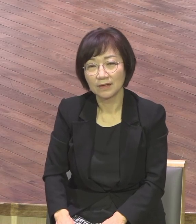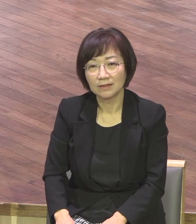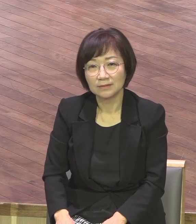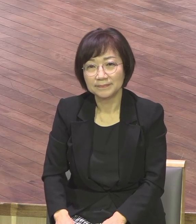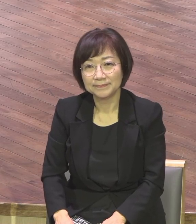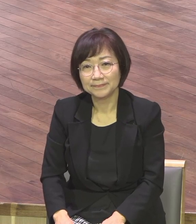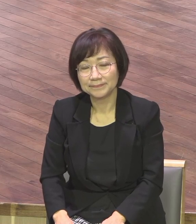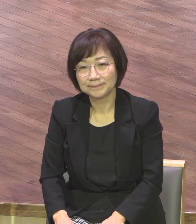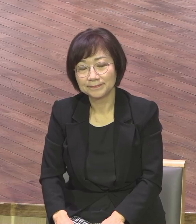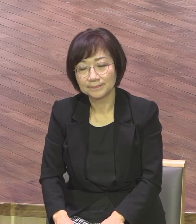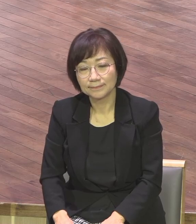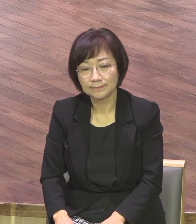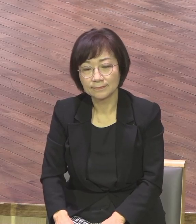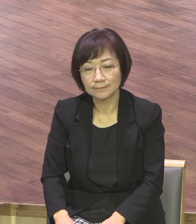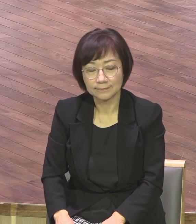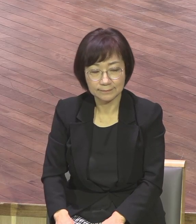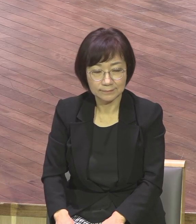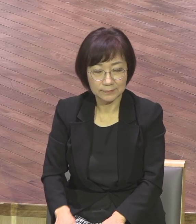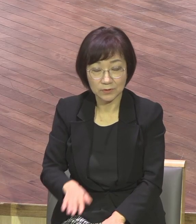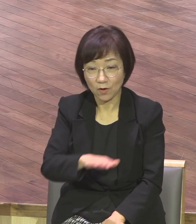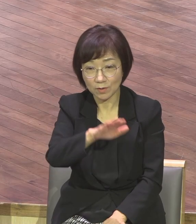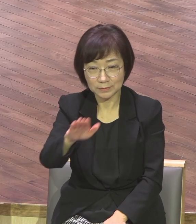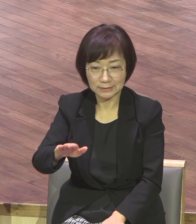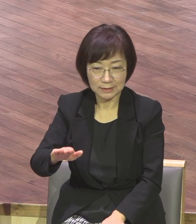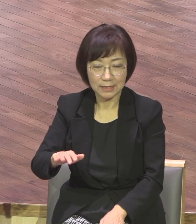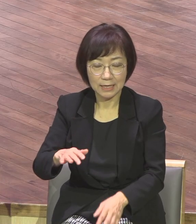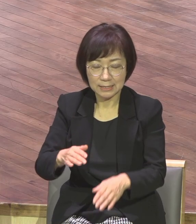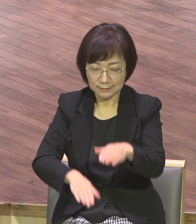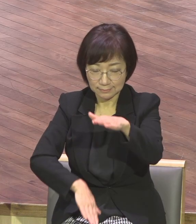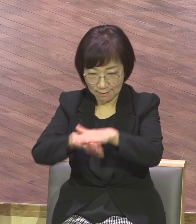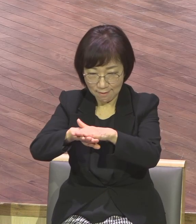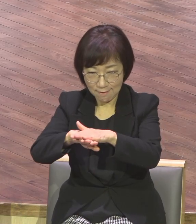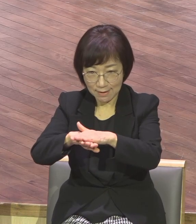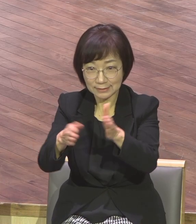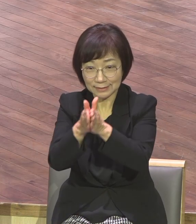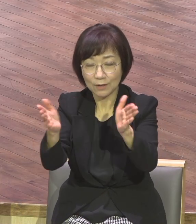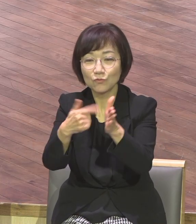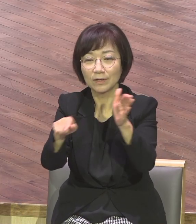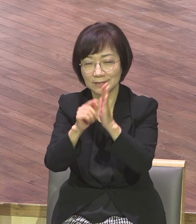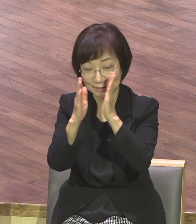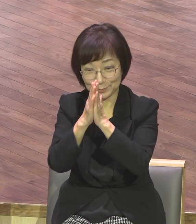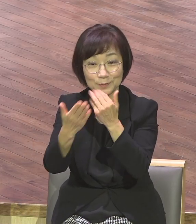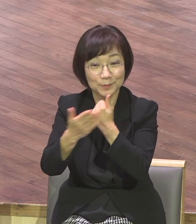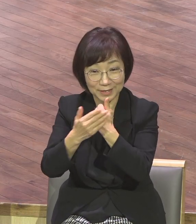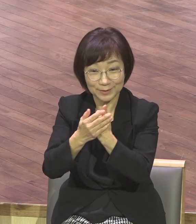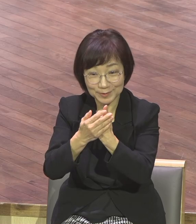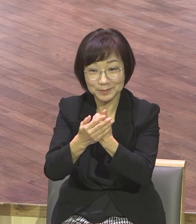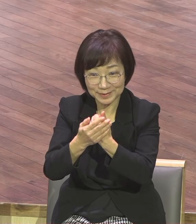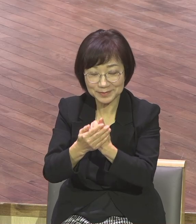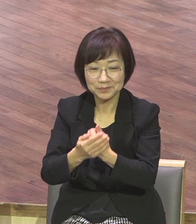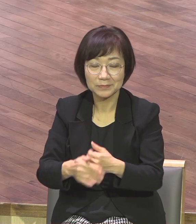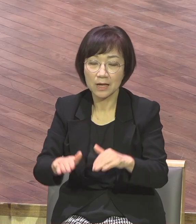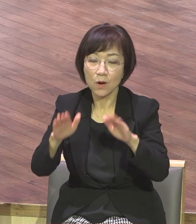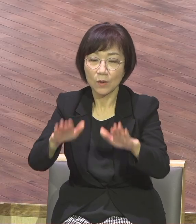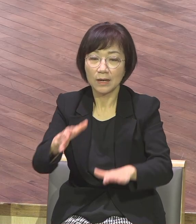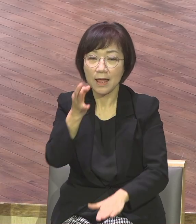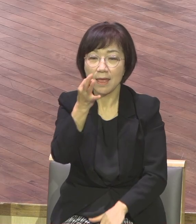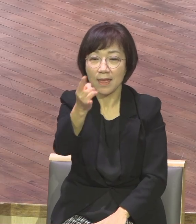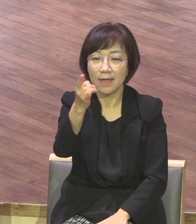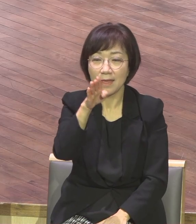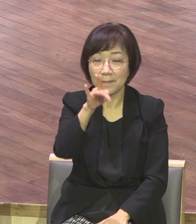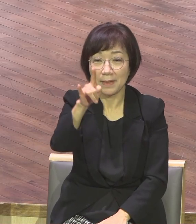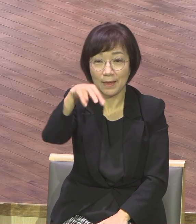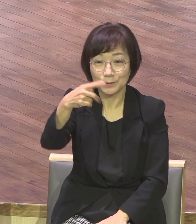됩니다. 그 현장을 위해서 여러분 기도해 주시길 바랍니다. 자, 오늘 부터 에베소서를 마무리하고 다음 주로